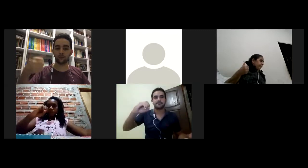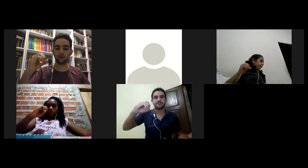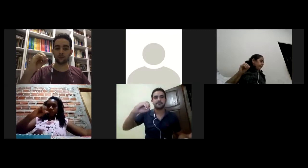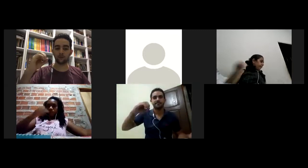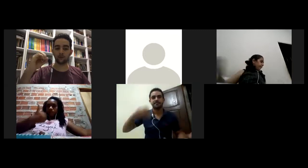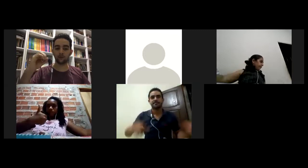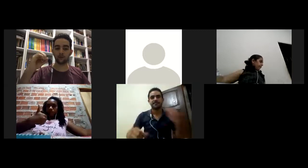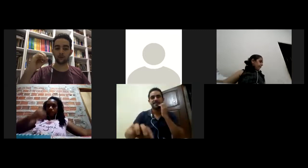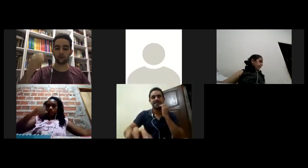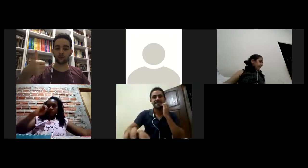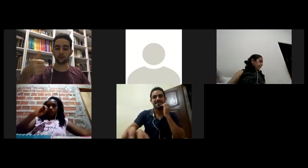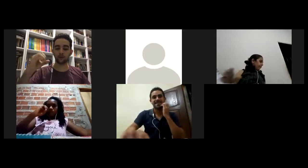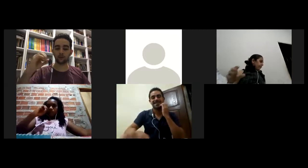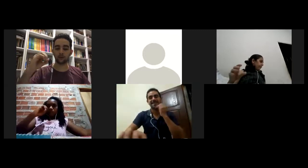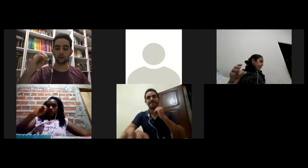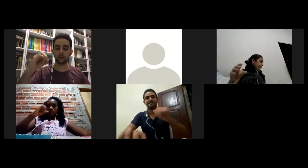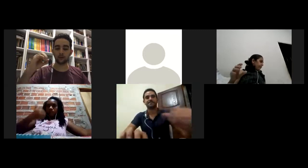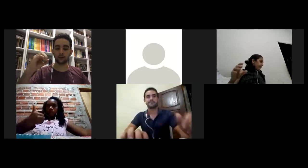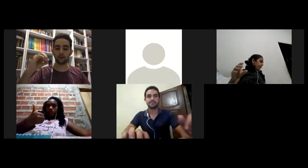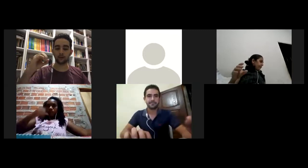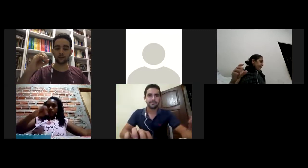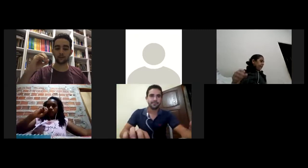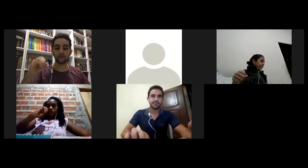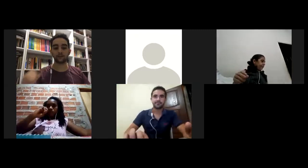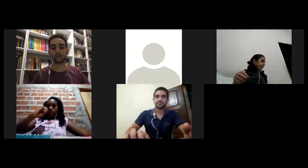1 e o 0. 10.